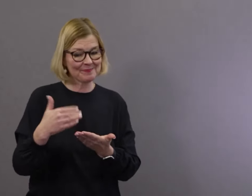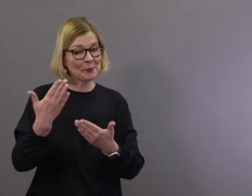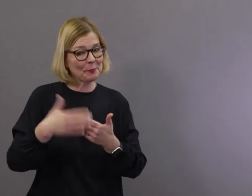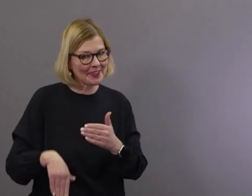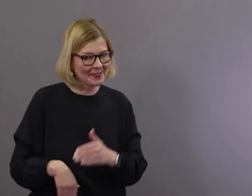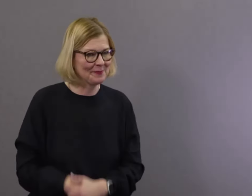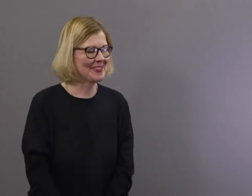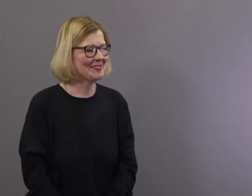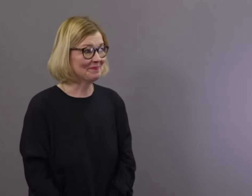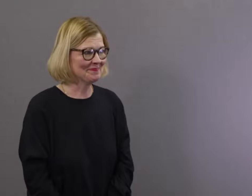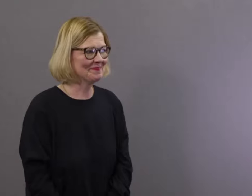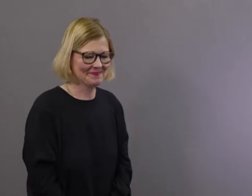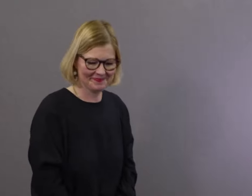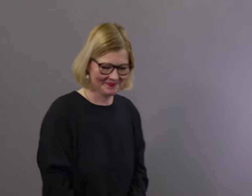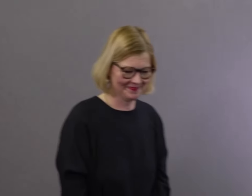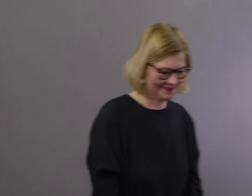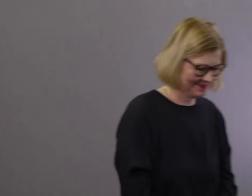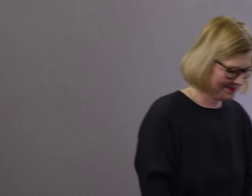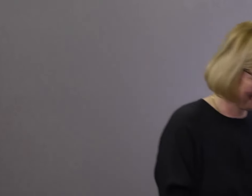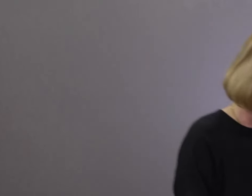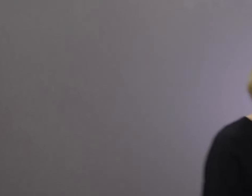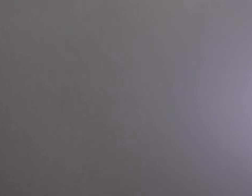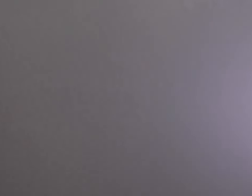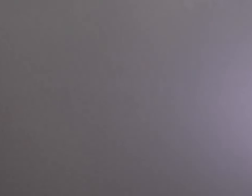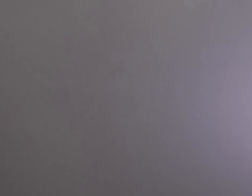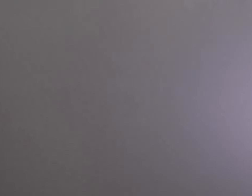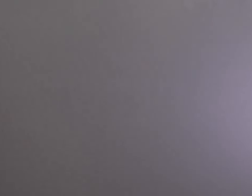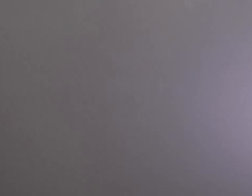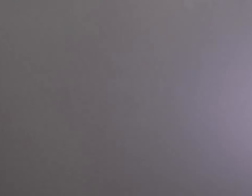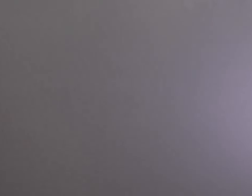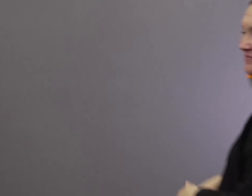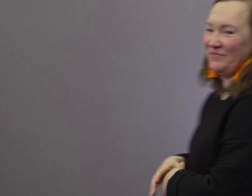Kiitos. Tässä oli minun osuuteni.